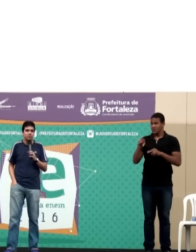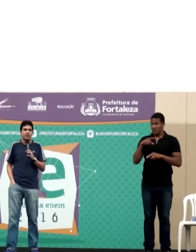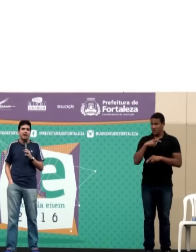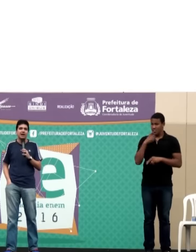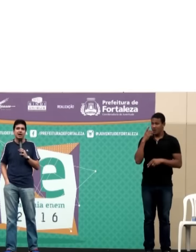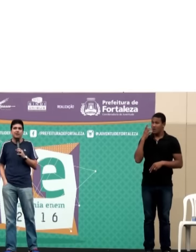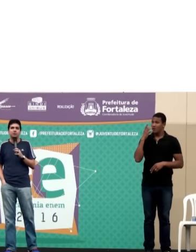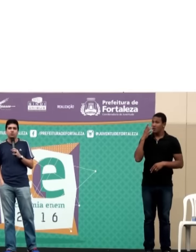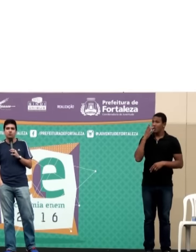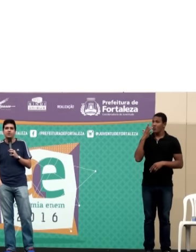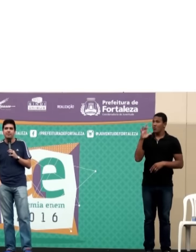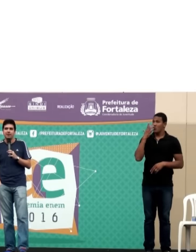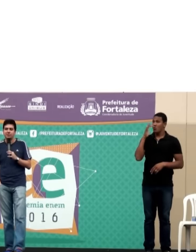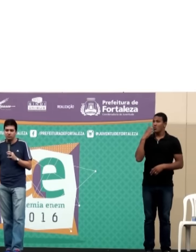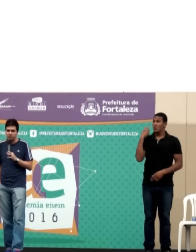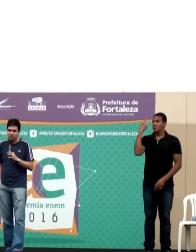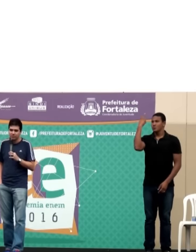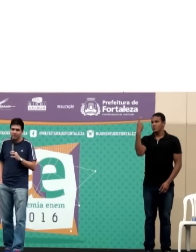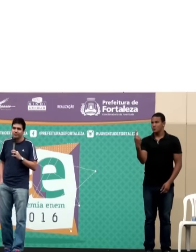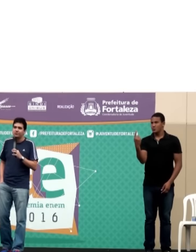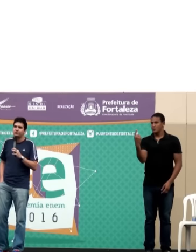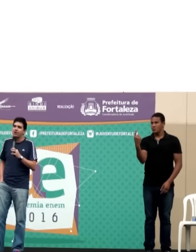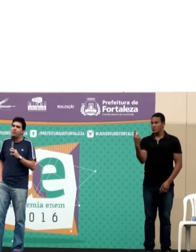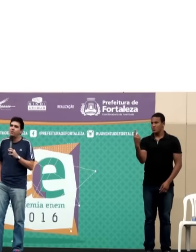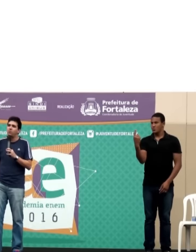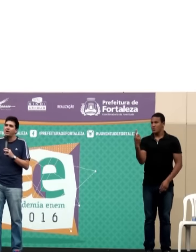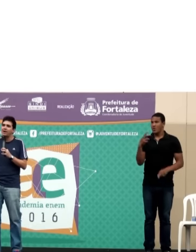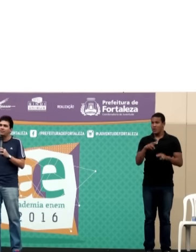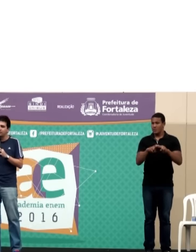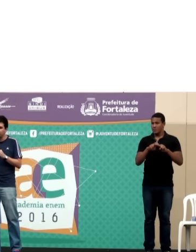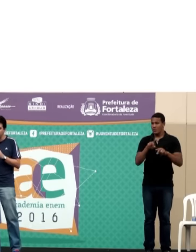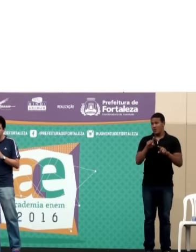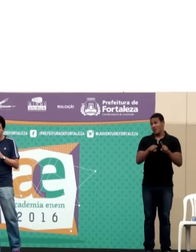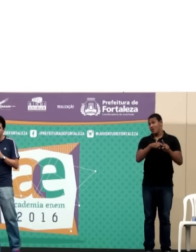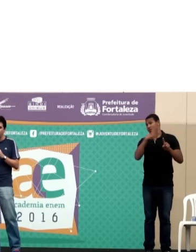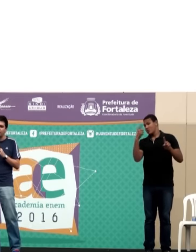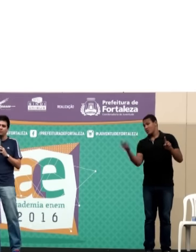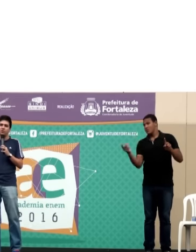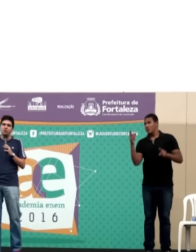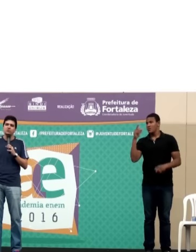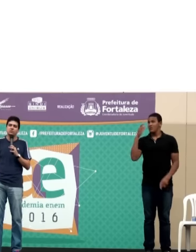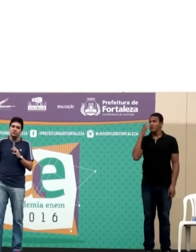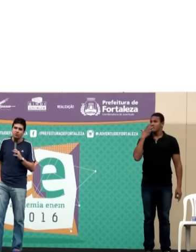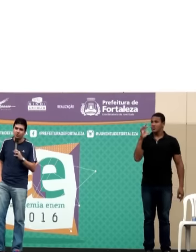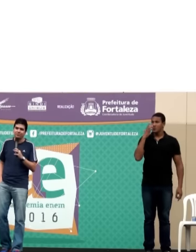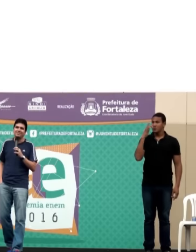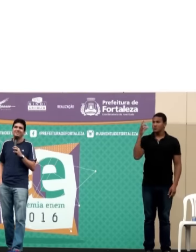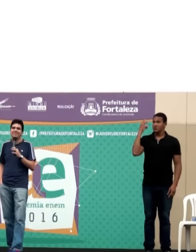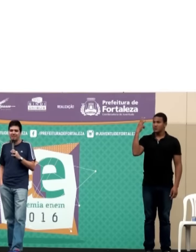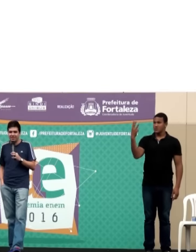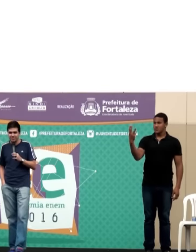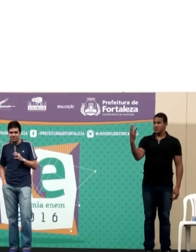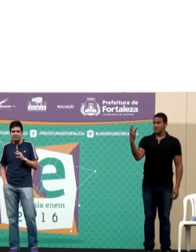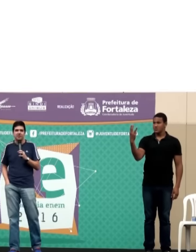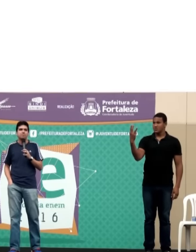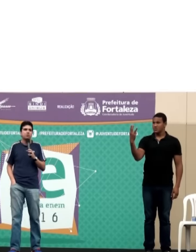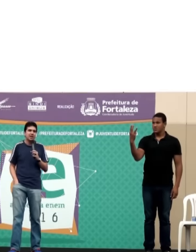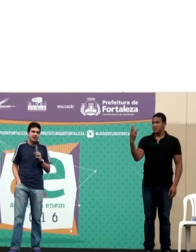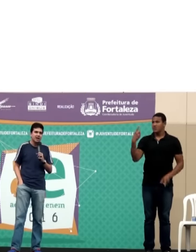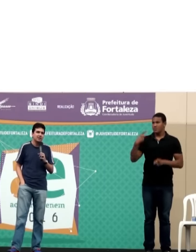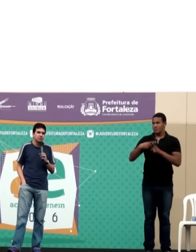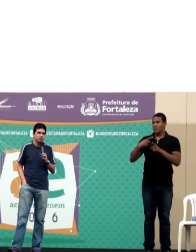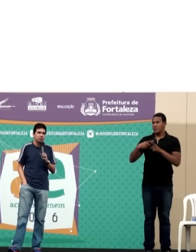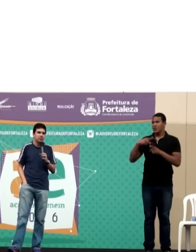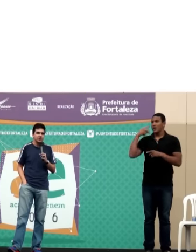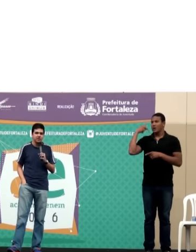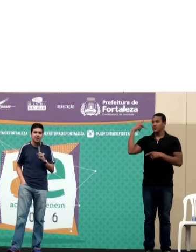porque a carga do ouro aí é mais 1. Já o AuOH3 É o hidróxido de ouro 3, porque